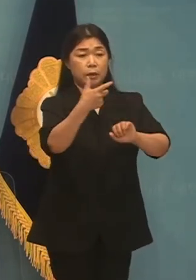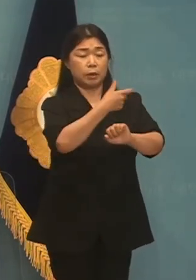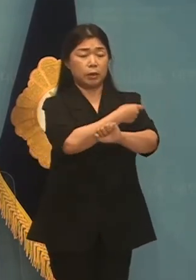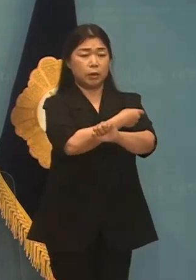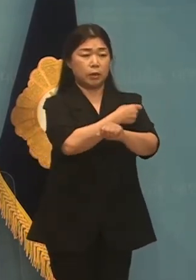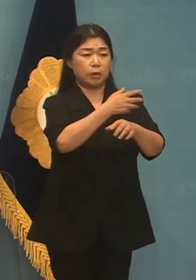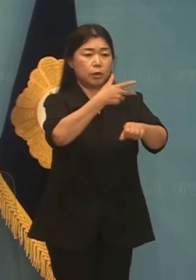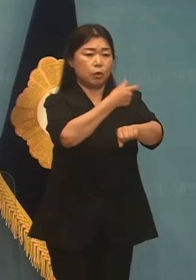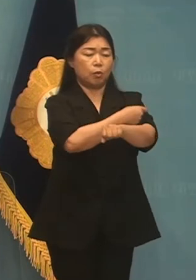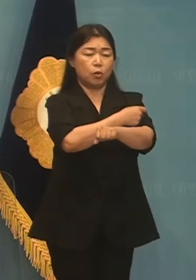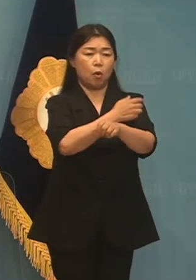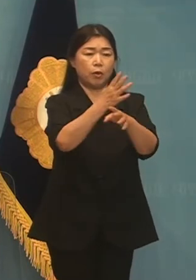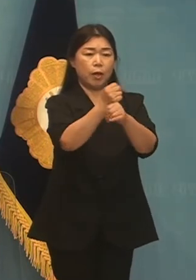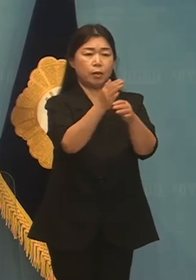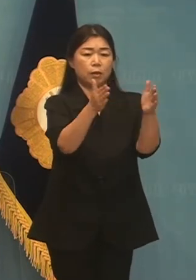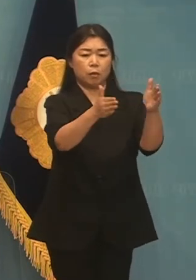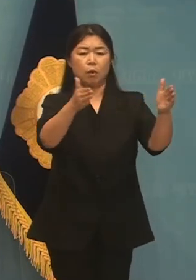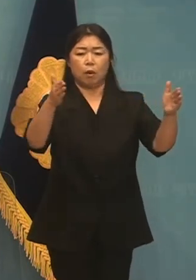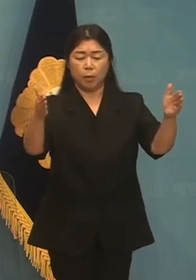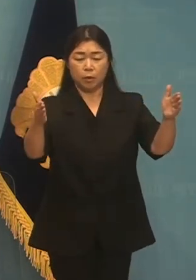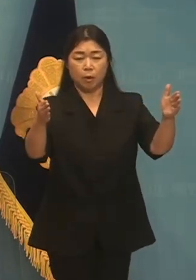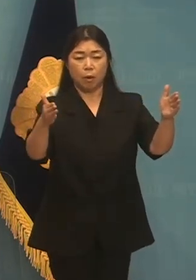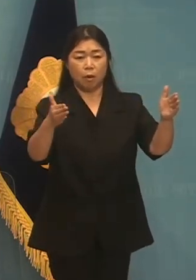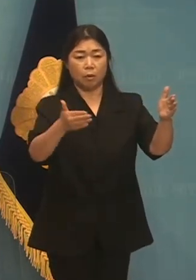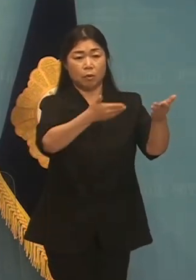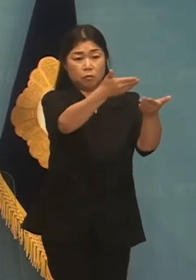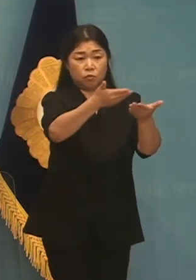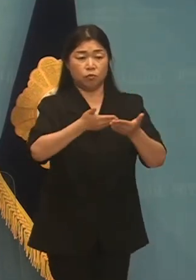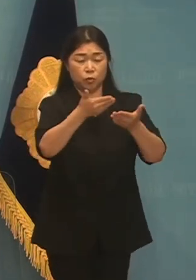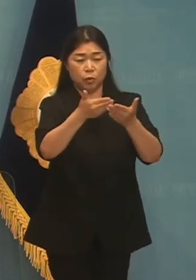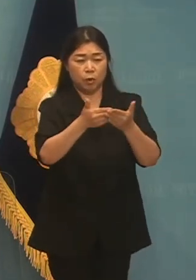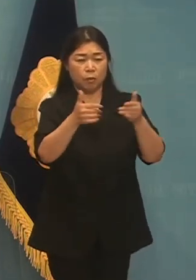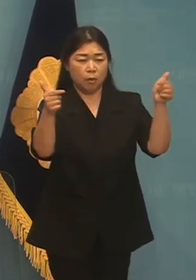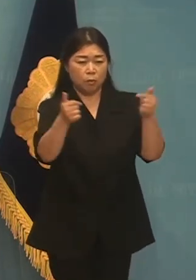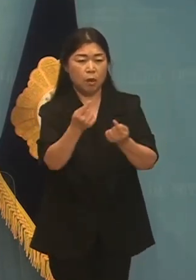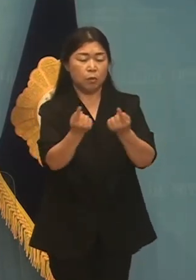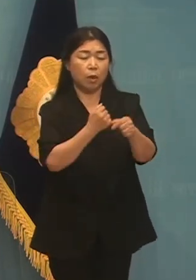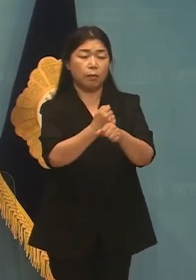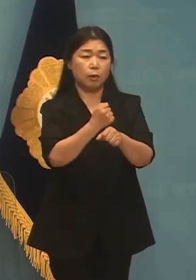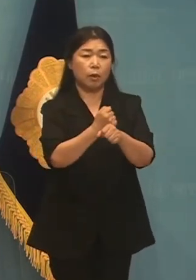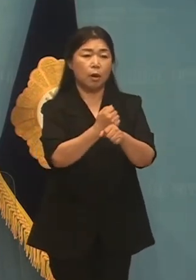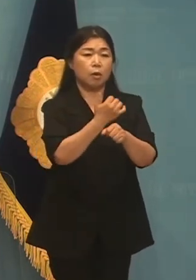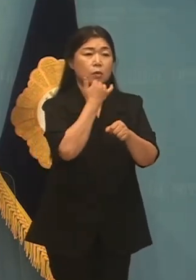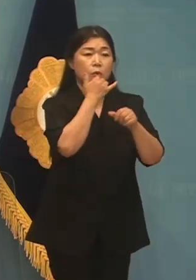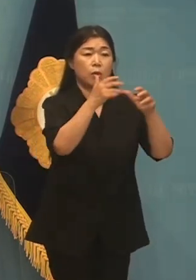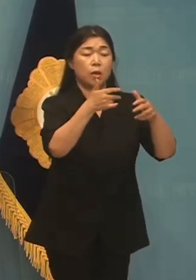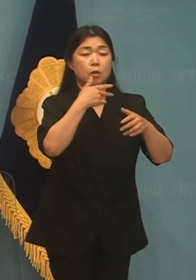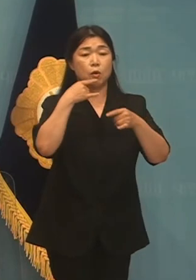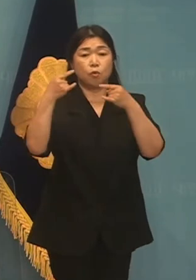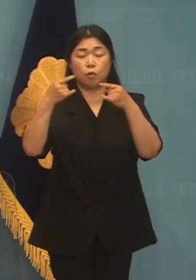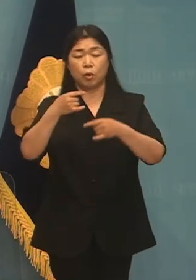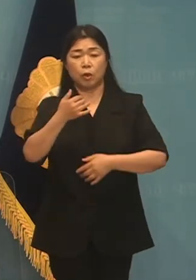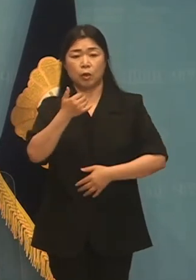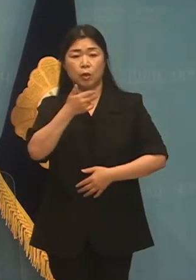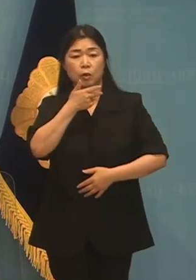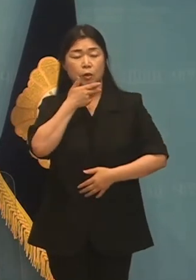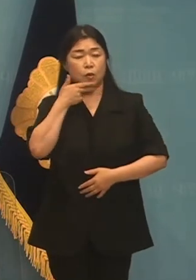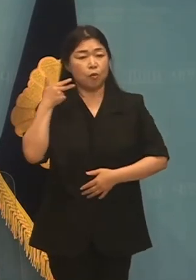간격을 넓혀서 수급 불안정에 대처하기로 한 것입니다. 독일과 영국 등 다른